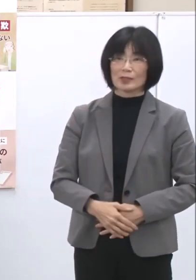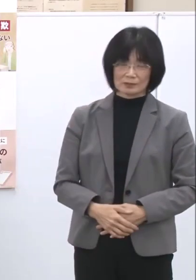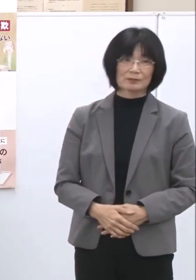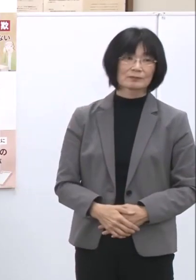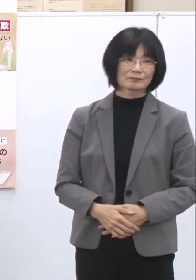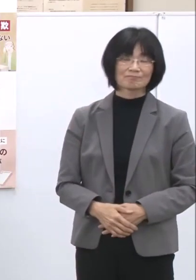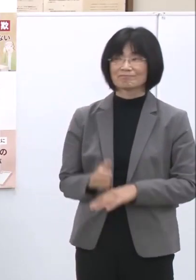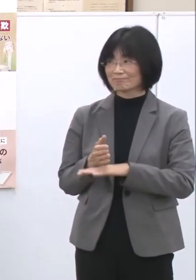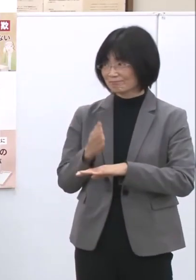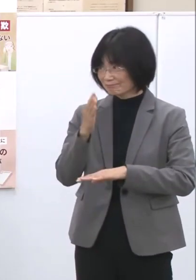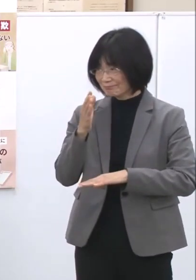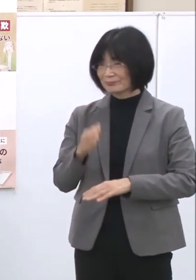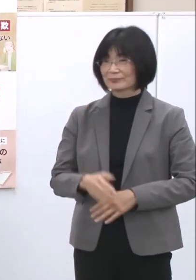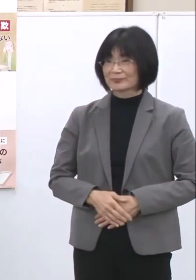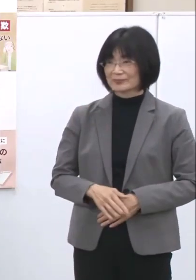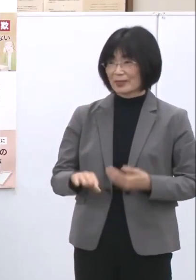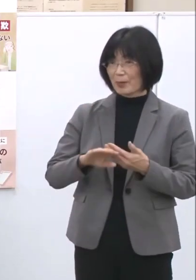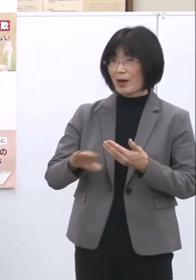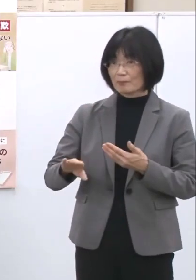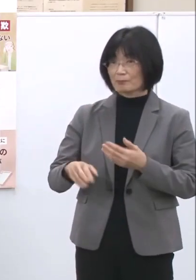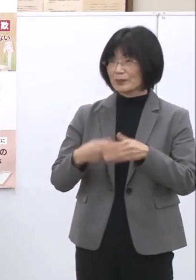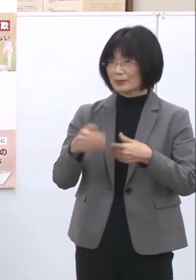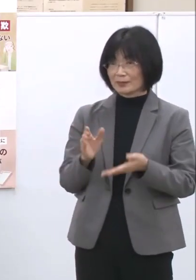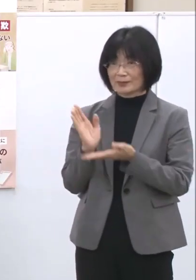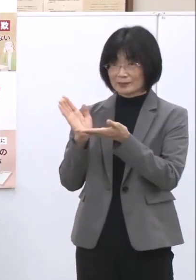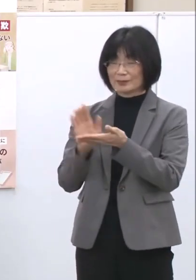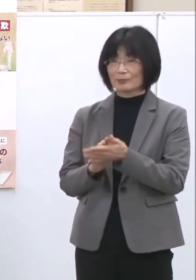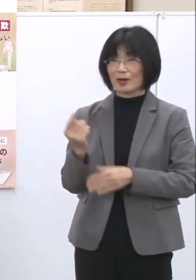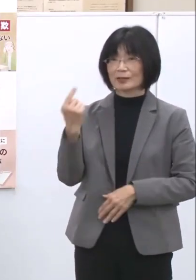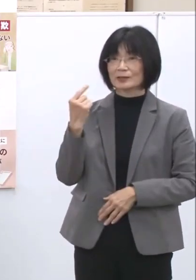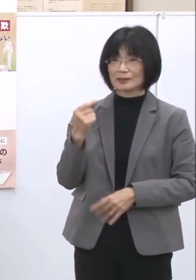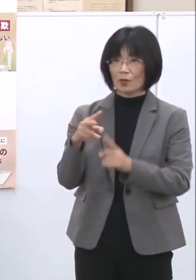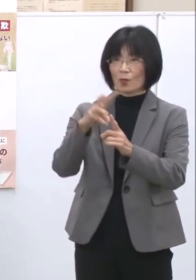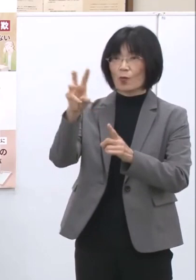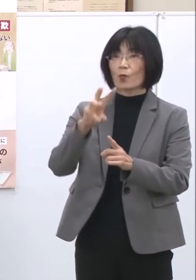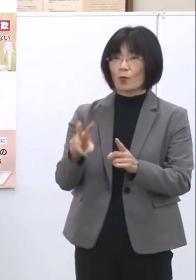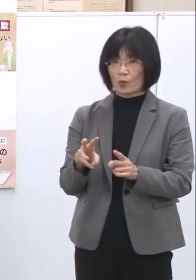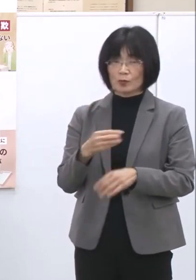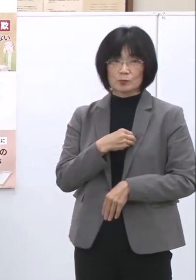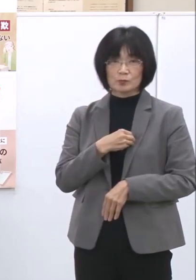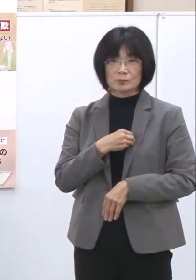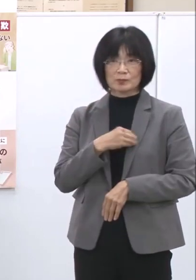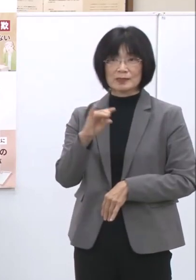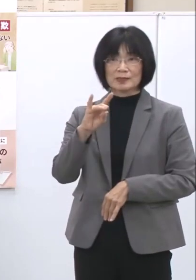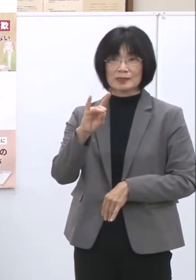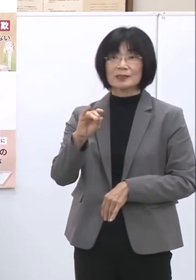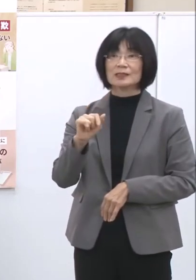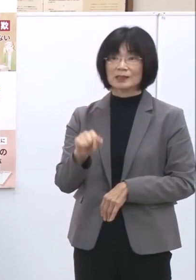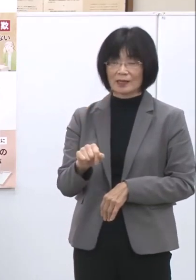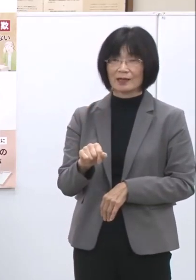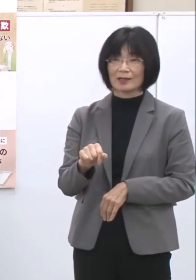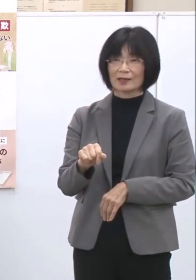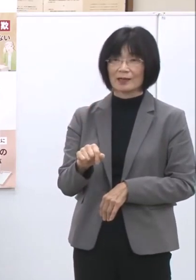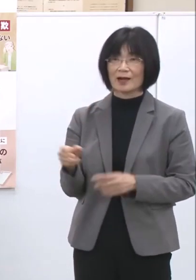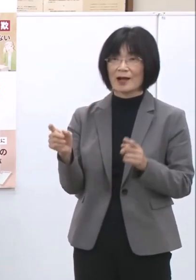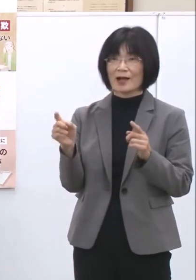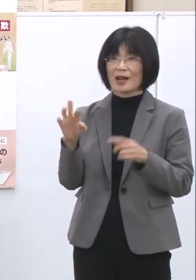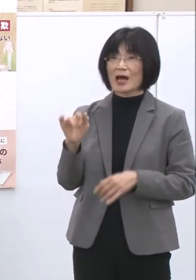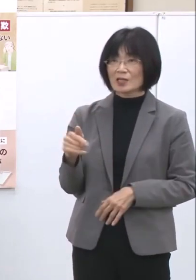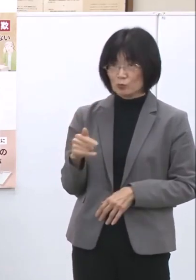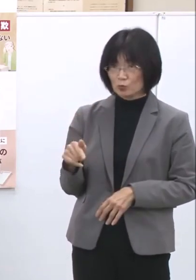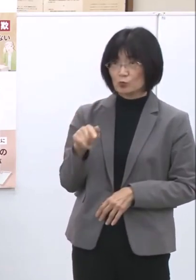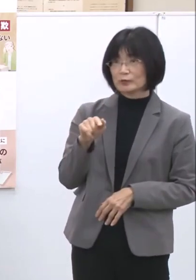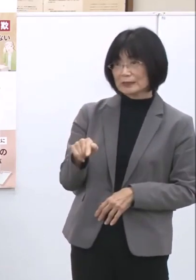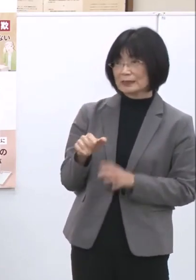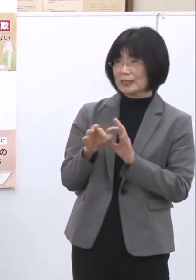わかりました。ありがとうございます。別件なんですけども、昨日ですね、小泉議員がライドシェアに関して、政策提言を取りまとめ